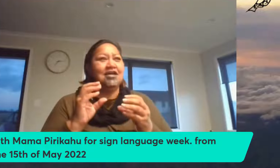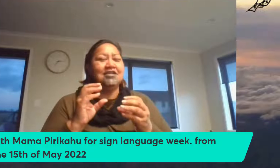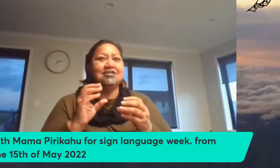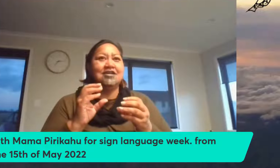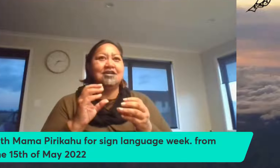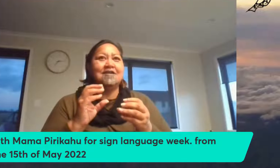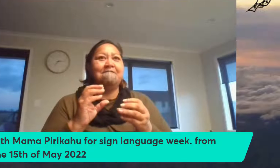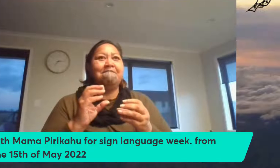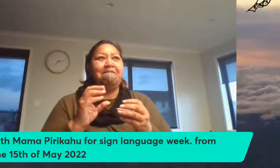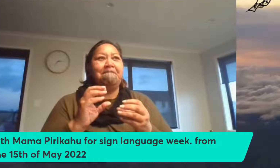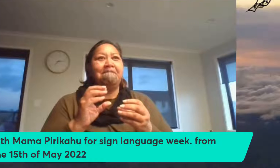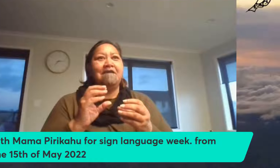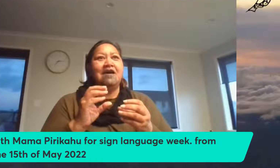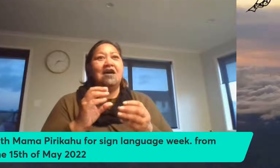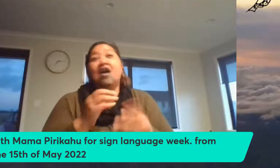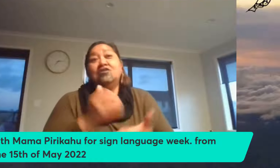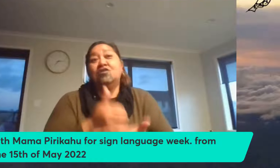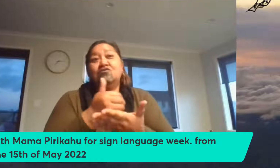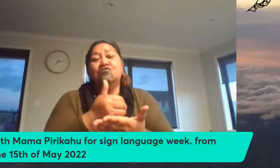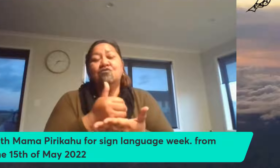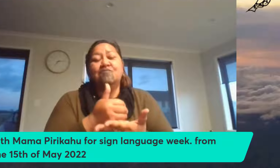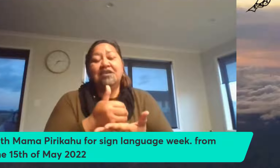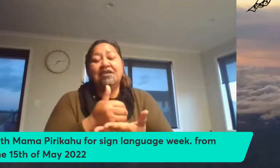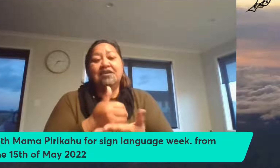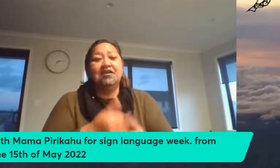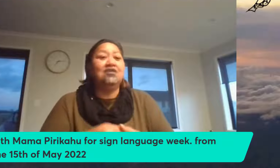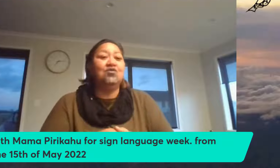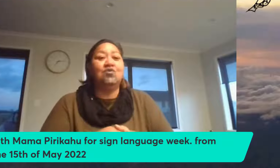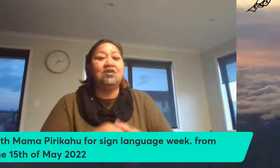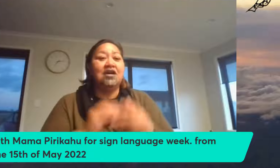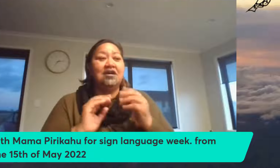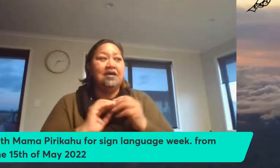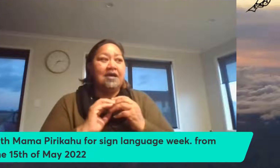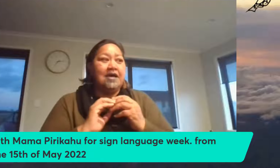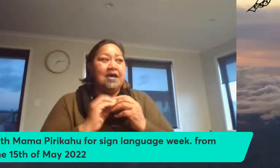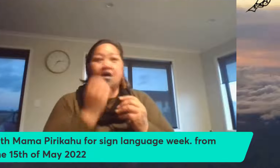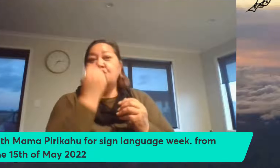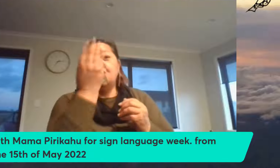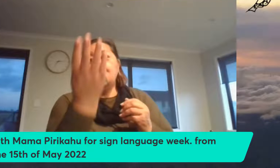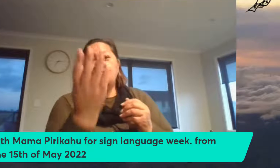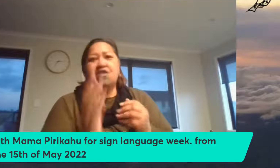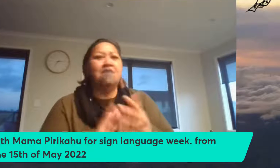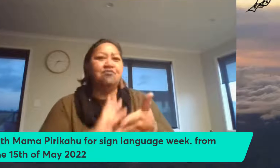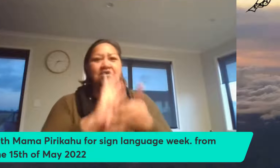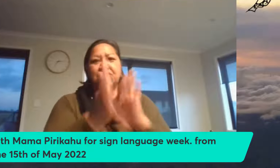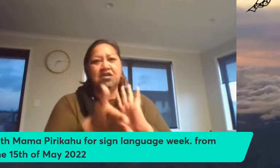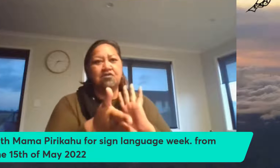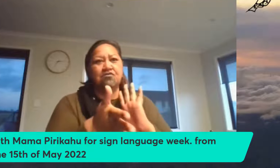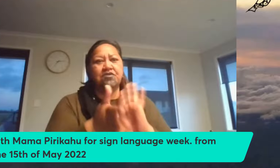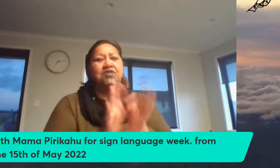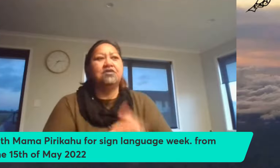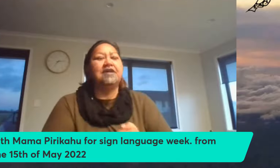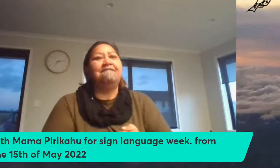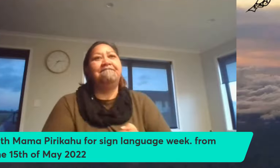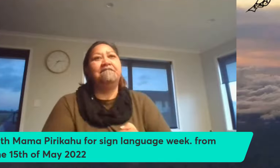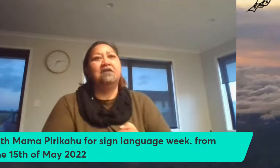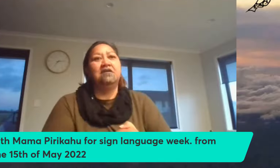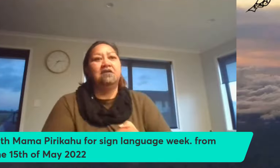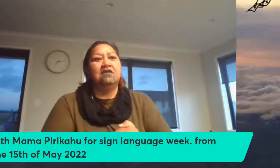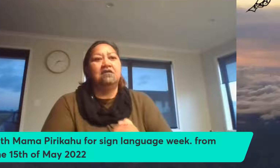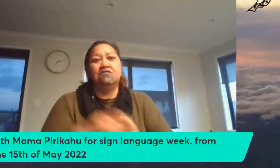he tangata hei tautoko me ki I tōna reo wakaputa o Te Reo